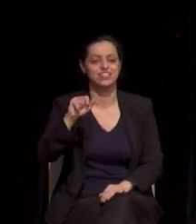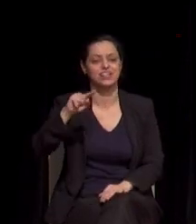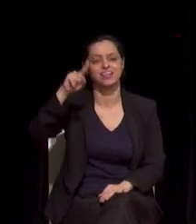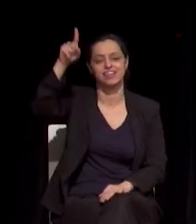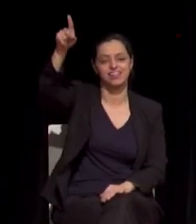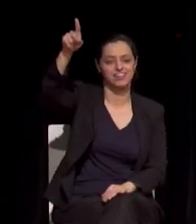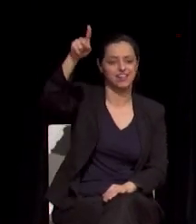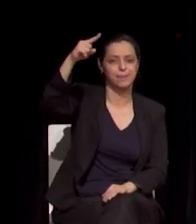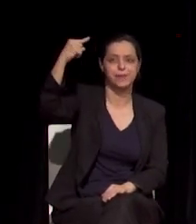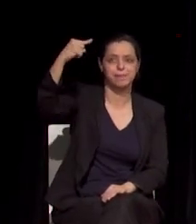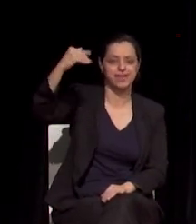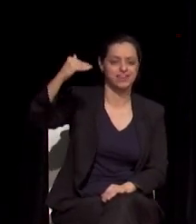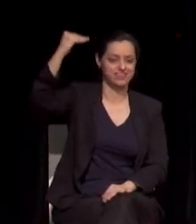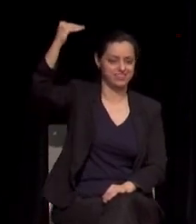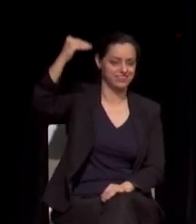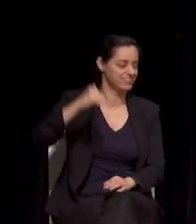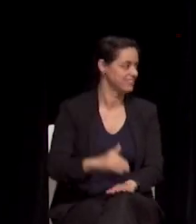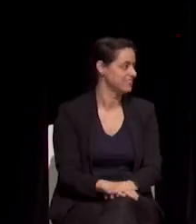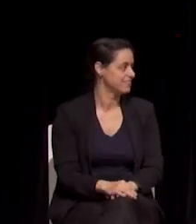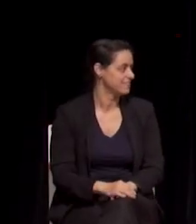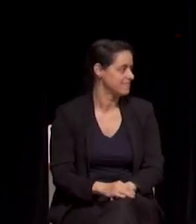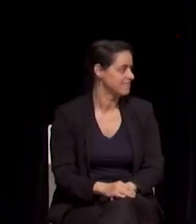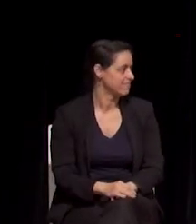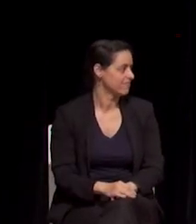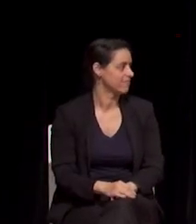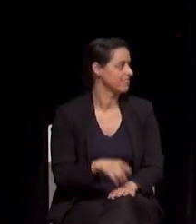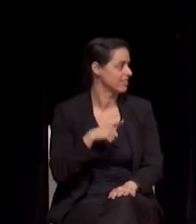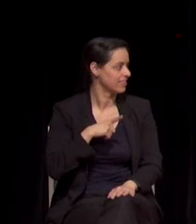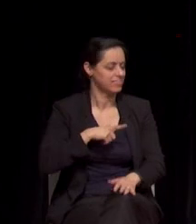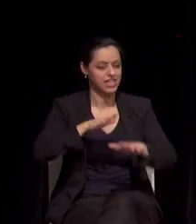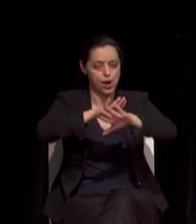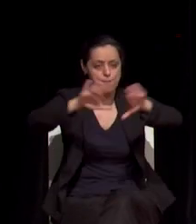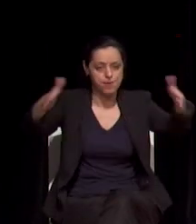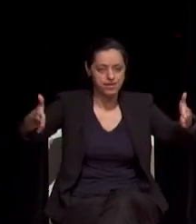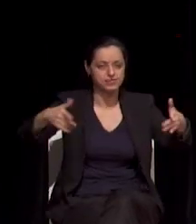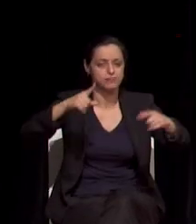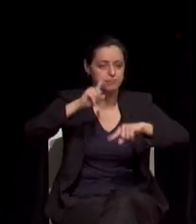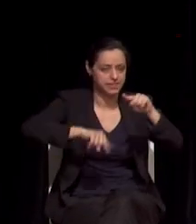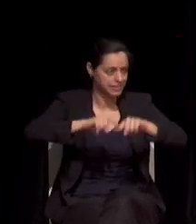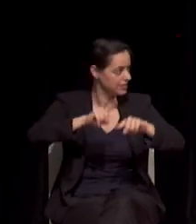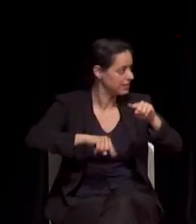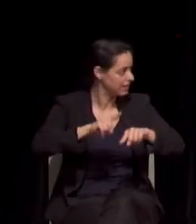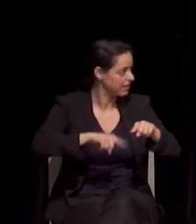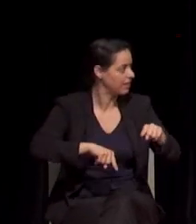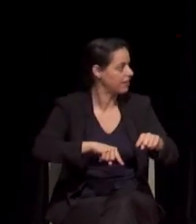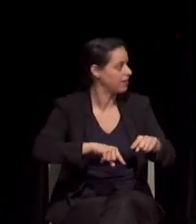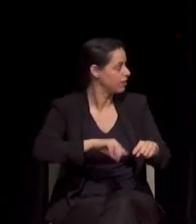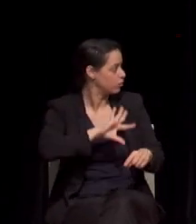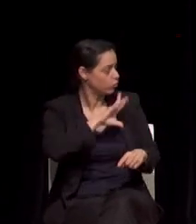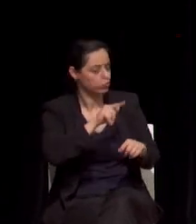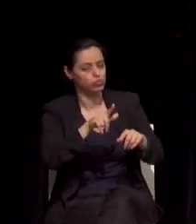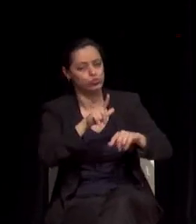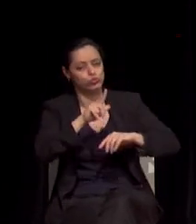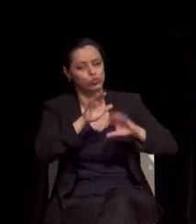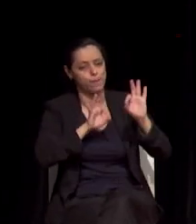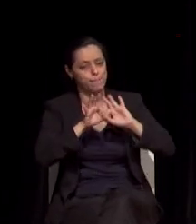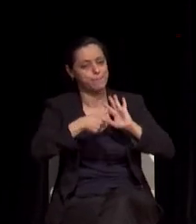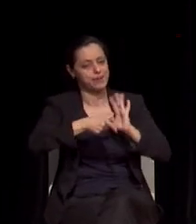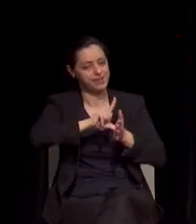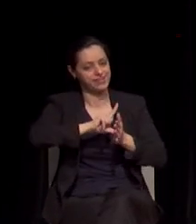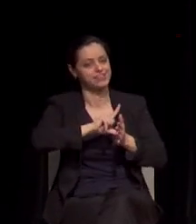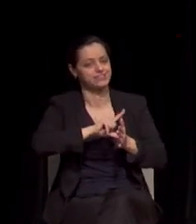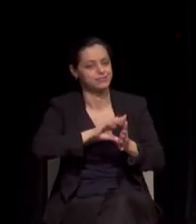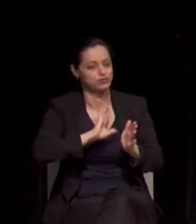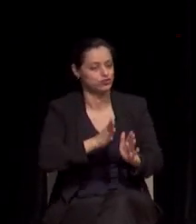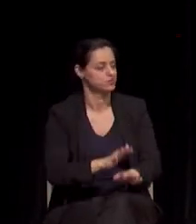lá no hall do primeiro andar. Tem 2 mesas vermelhas com material, aqueles caminhos todos que ela sugeriu na